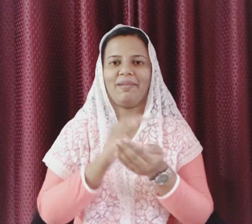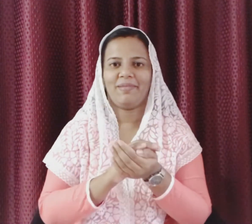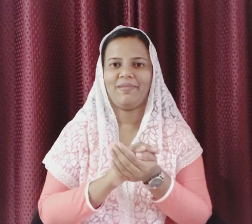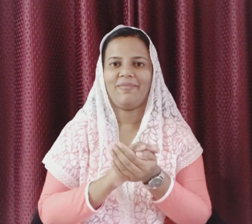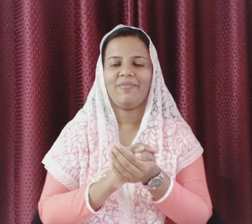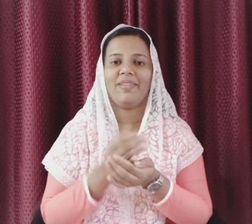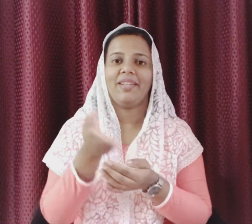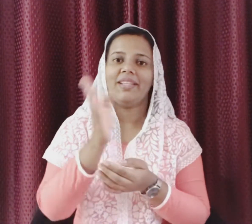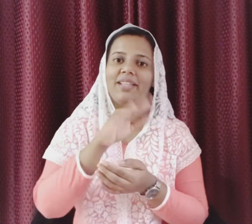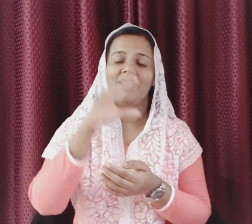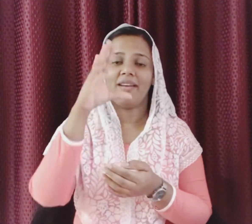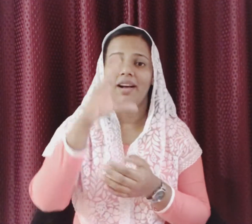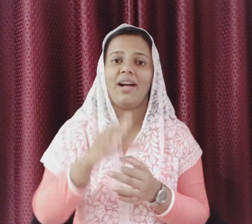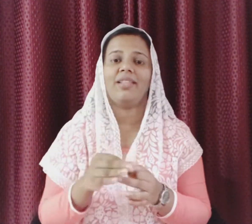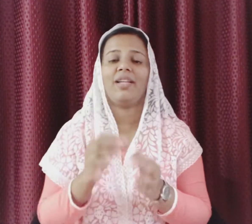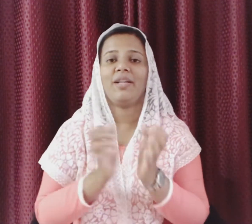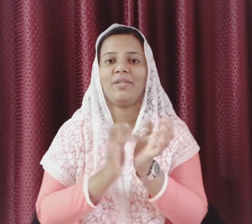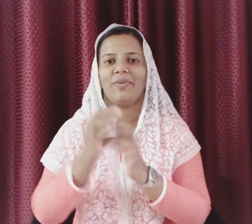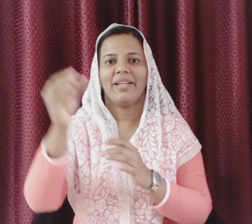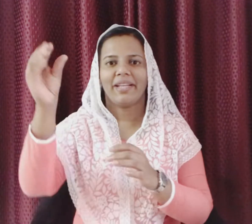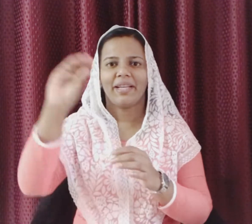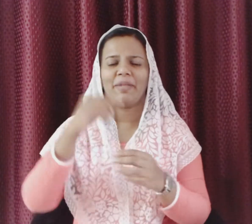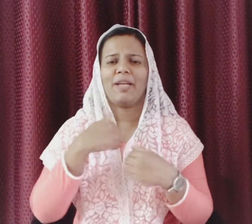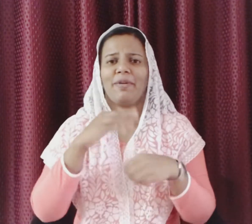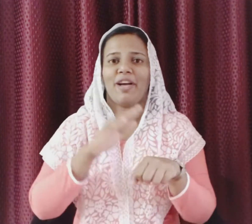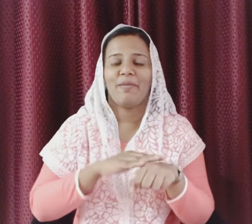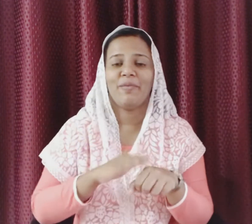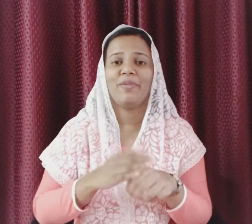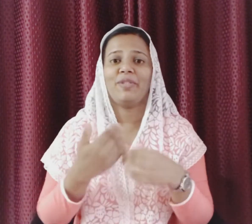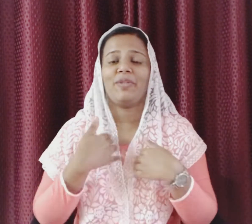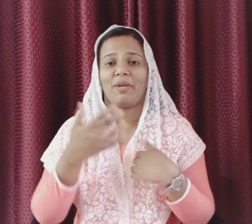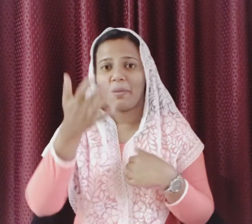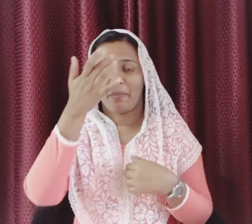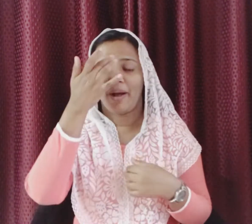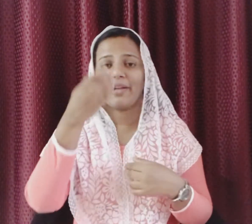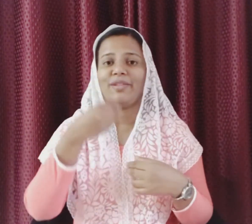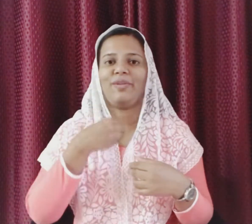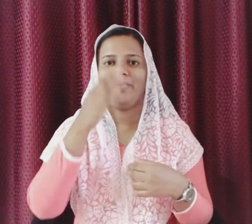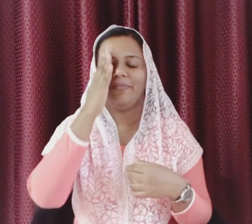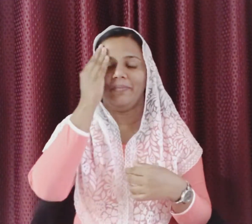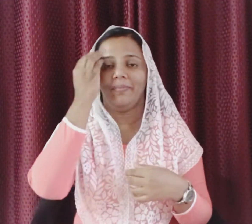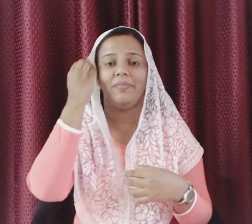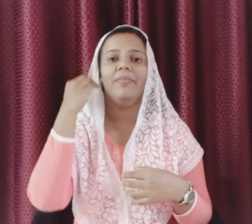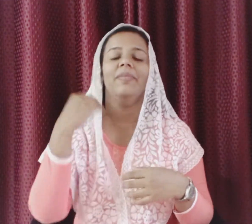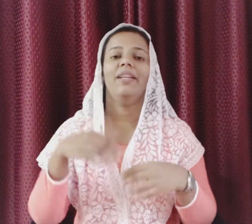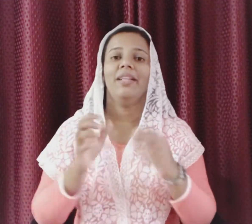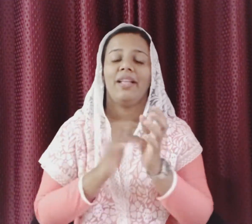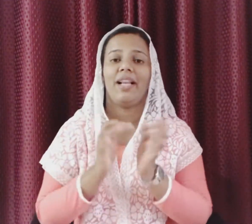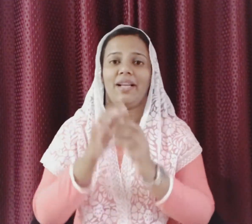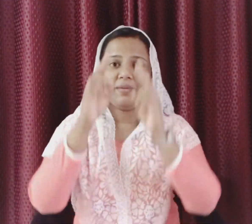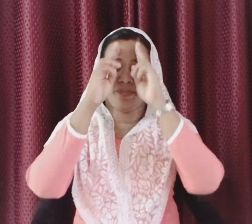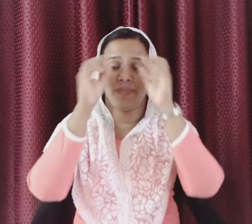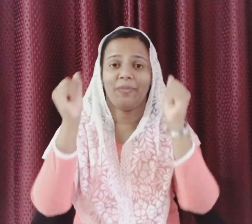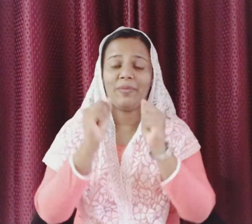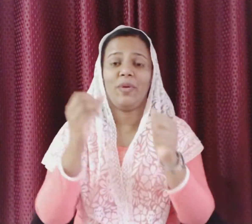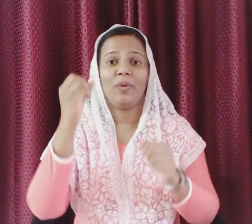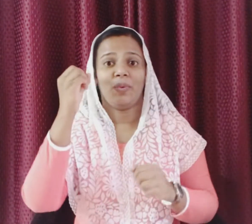സ്തോത്രം. കഴിഞ്ഞ രാത്രിയിലും കർത്താവിൻ്റെ കൃപ നമുക്ക് അനുഭവിപ്പാൻ പിതാവ് നമുക്ക് ഭാഗ്യം തന്നു, സ്തോത്രം. ഈ പ്രഭാതത്തിൽ നമ്മളെ സ്വസ്ഥതയോടെ ഉണർത്തിയ